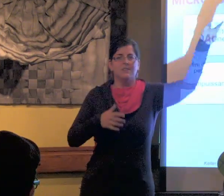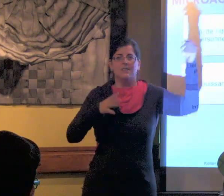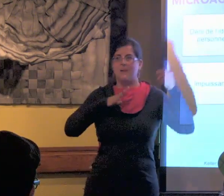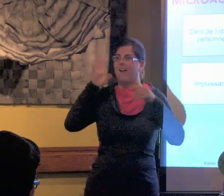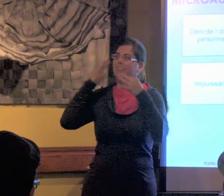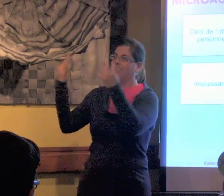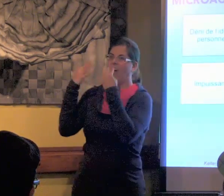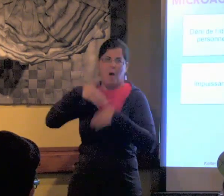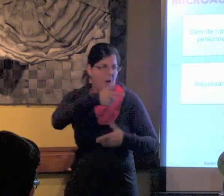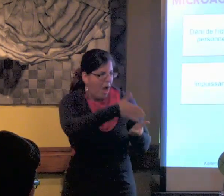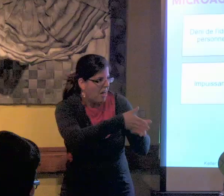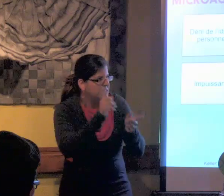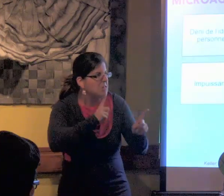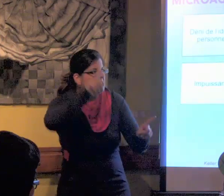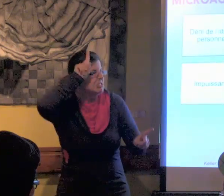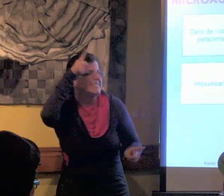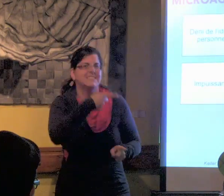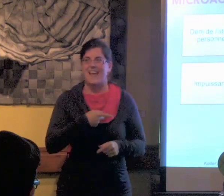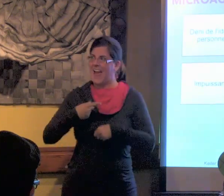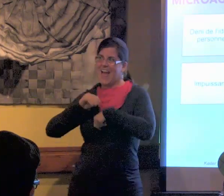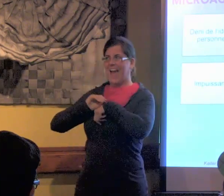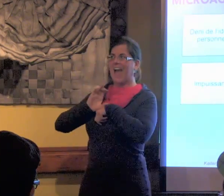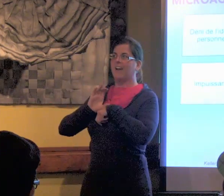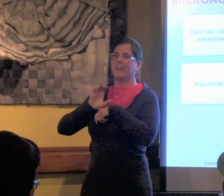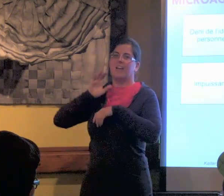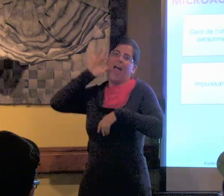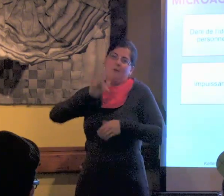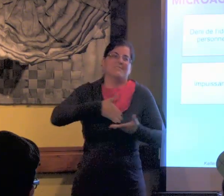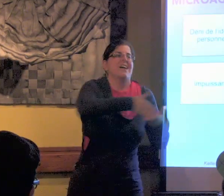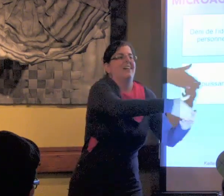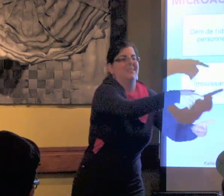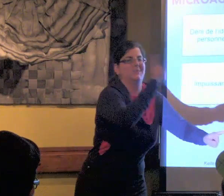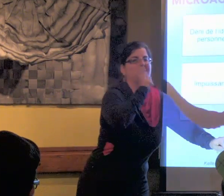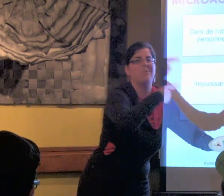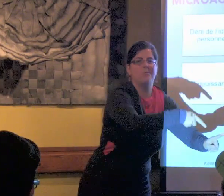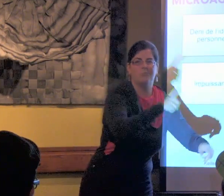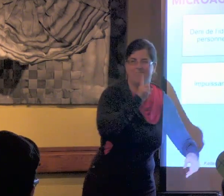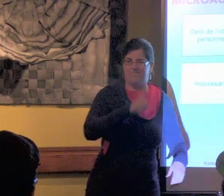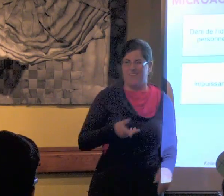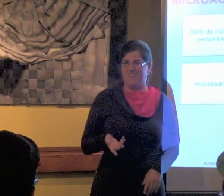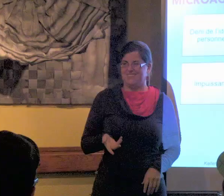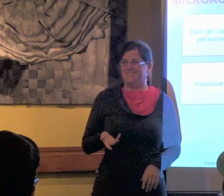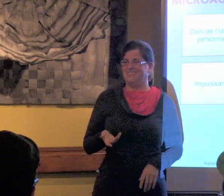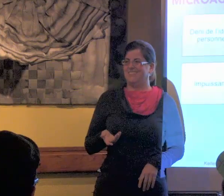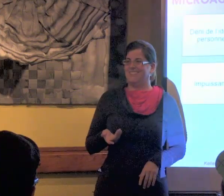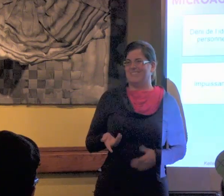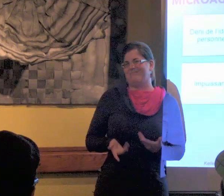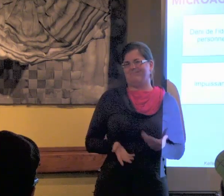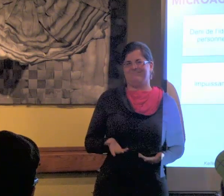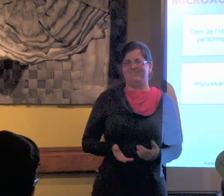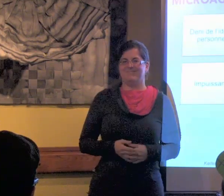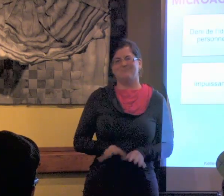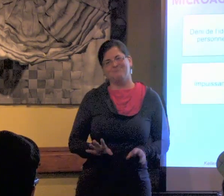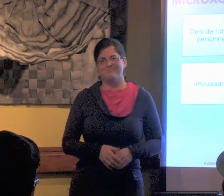Puis, les gens ont tendance à regarder l'interprète et ils ne voient pas la personne sourde. « Oh, t'es gentil, t'aides la personne sourde,